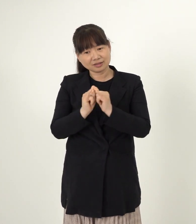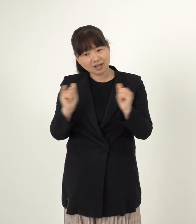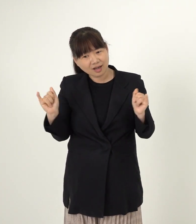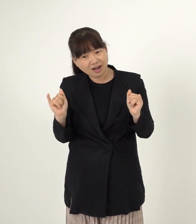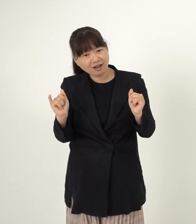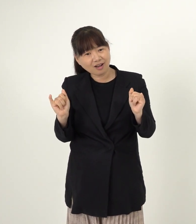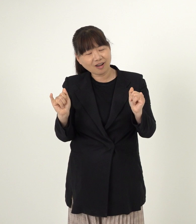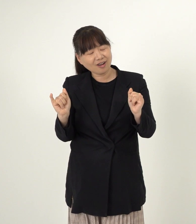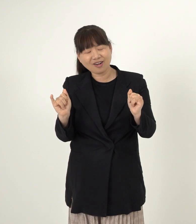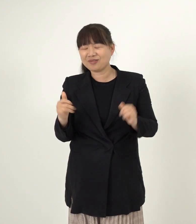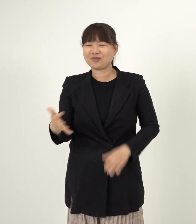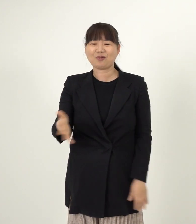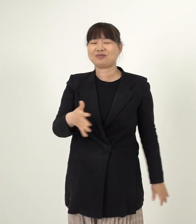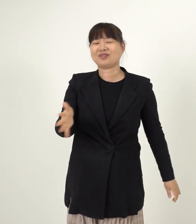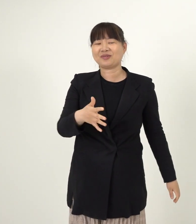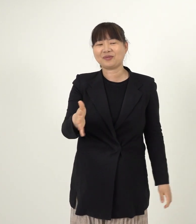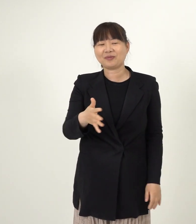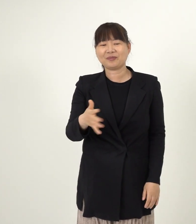없어요.